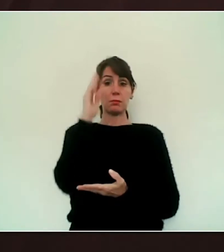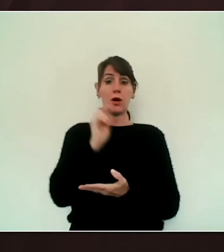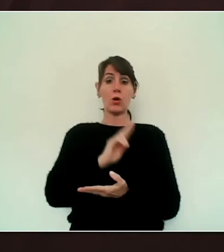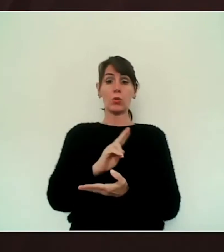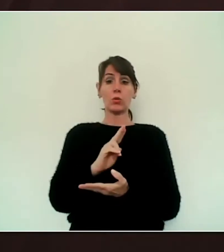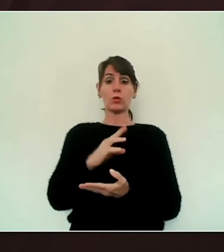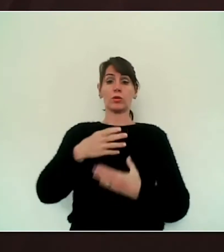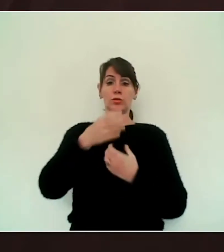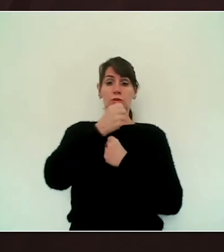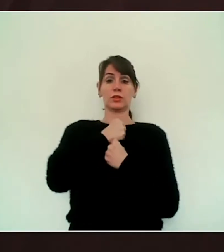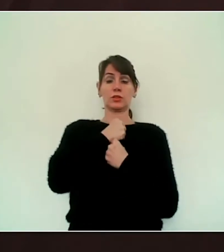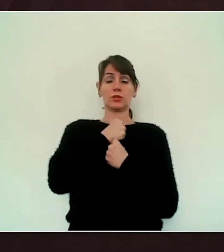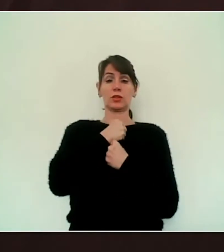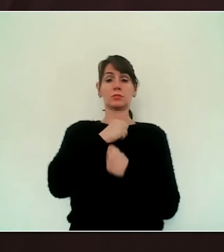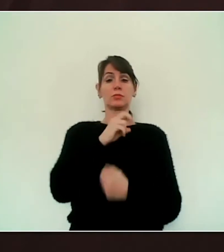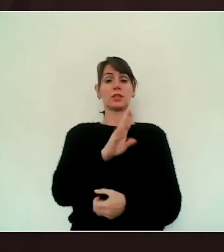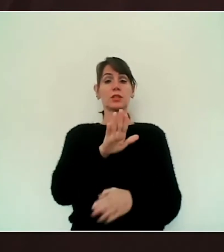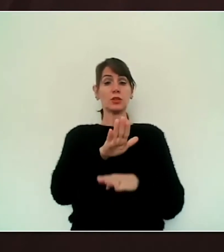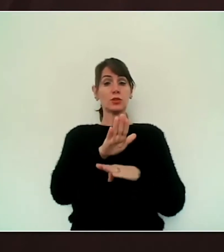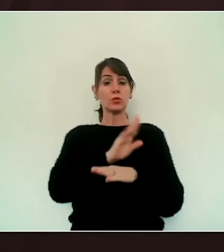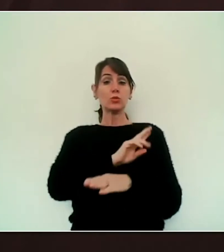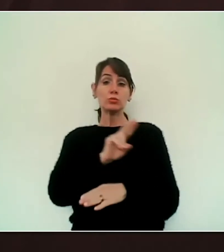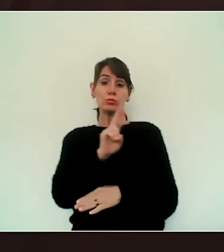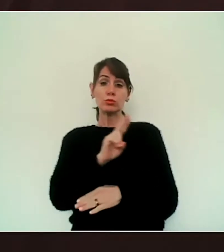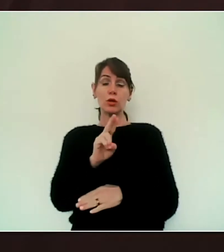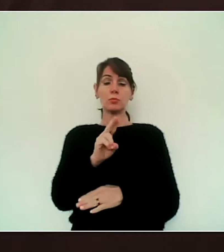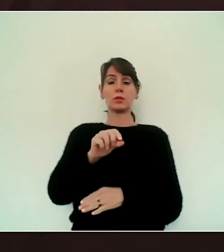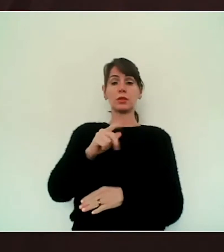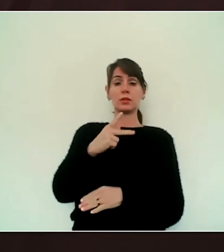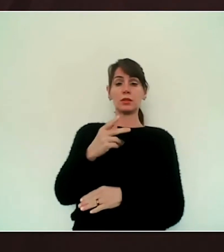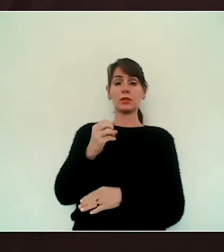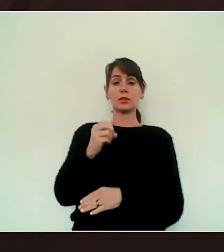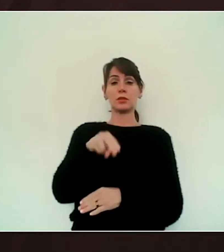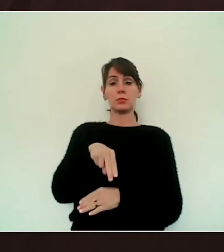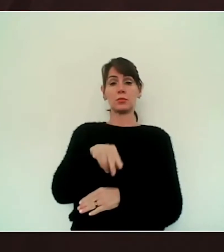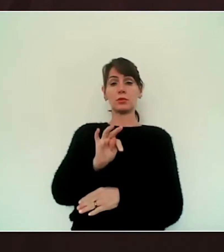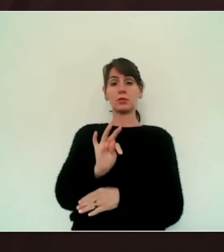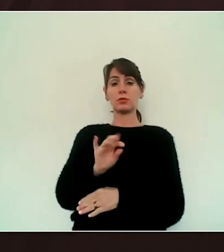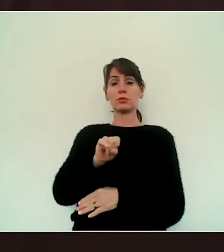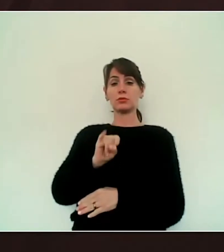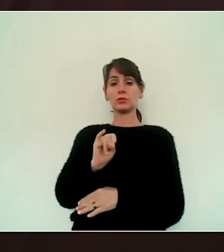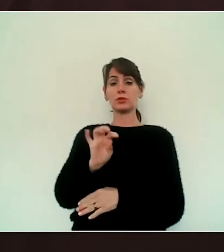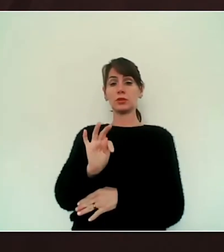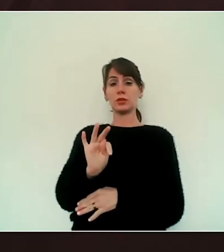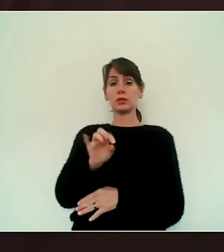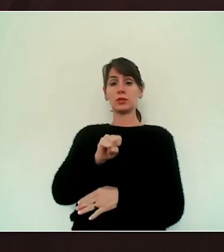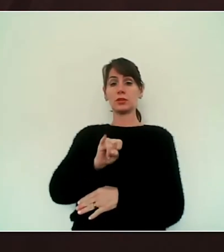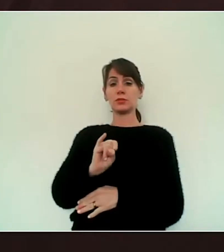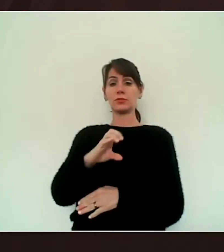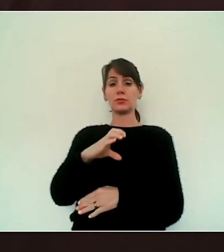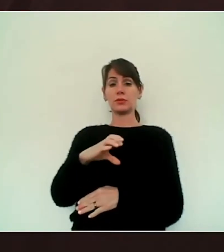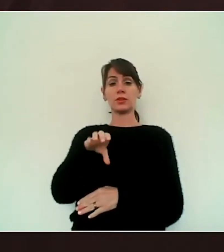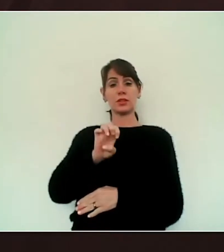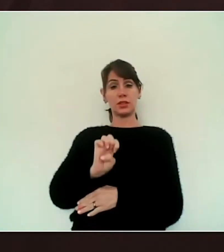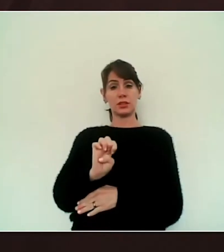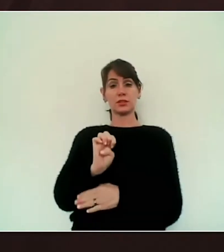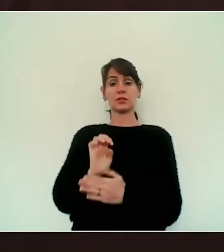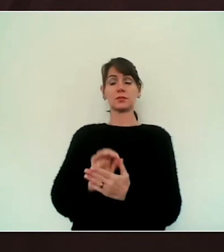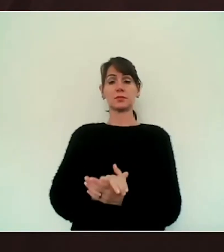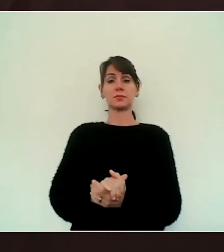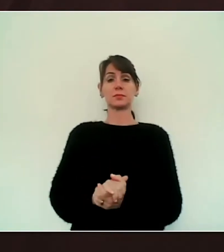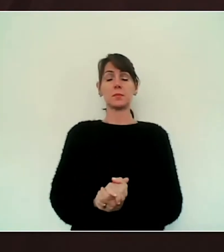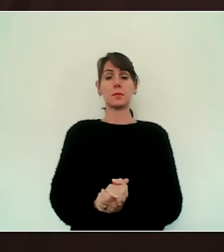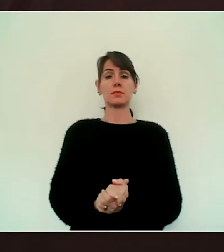o cristianismo adotou esse termo na igreja. A ordenação